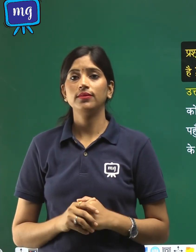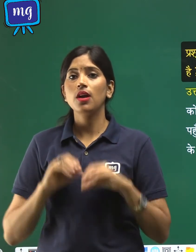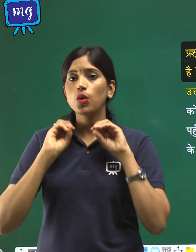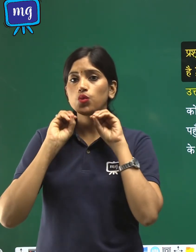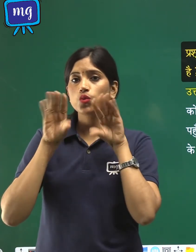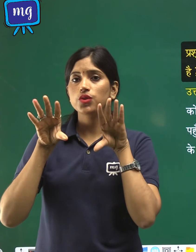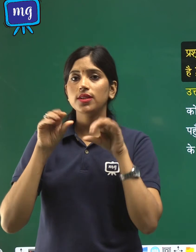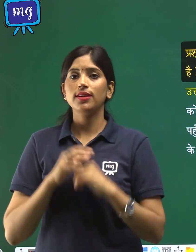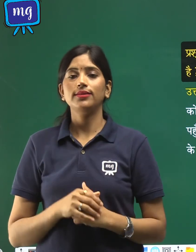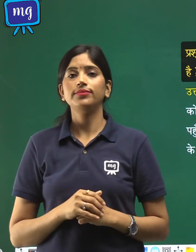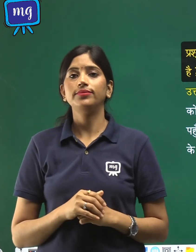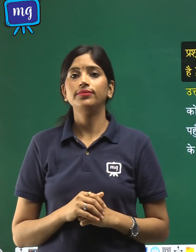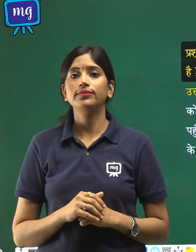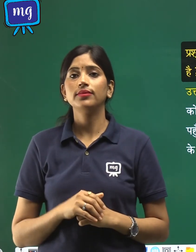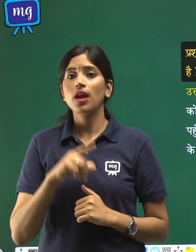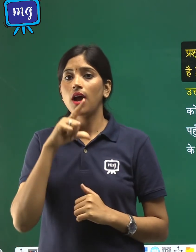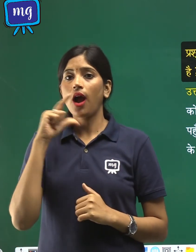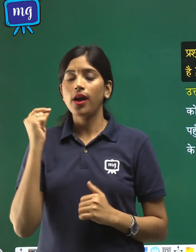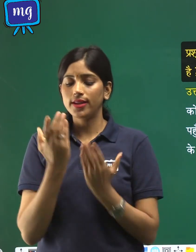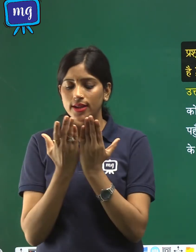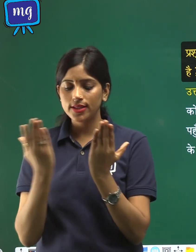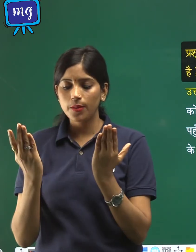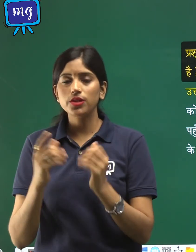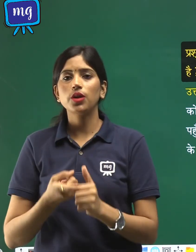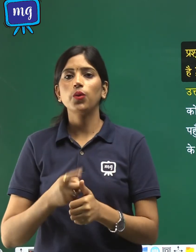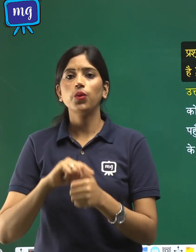सूचना या समाचारों को